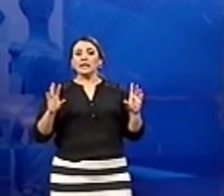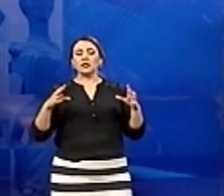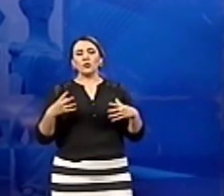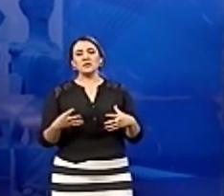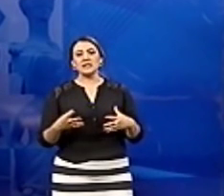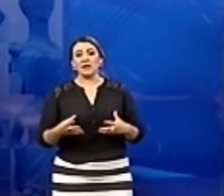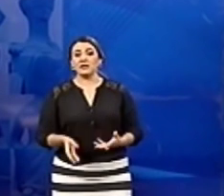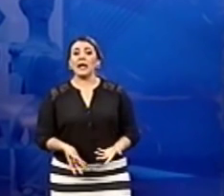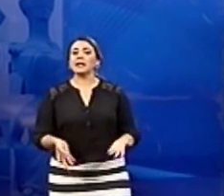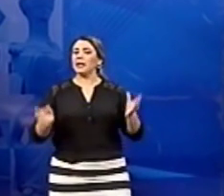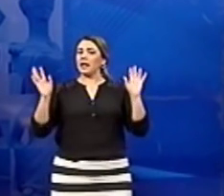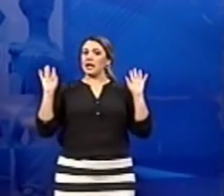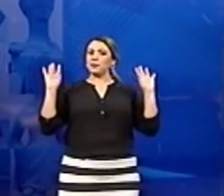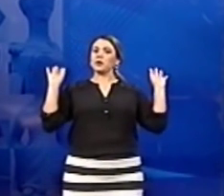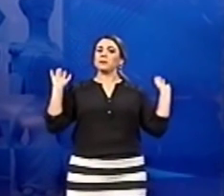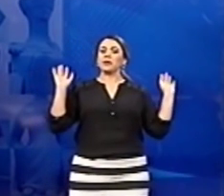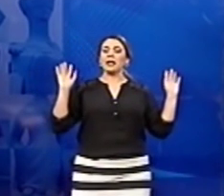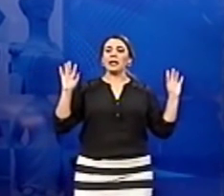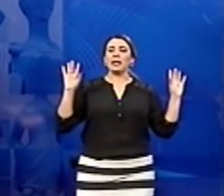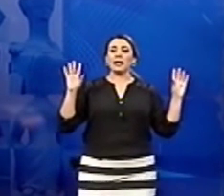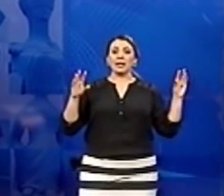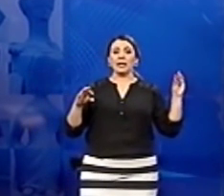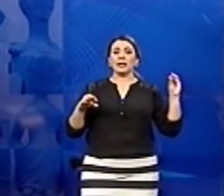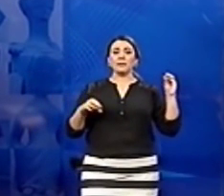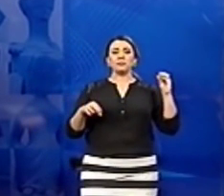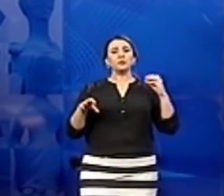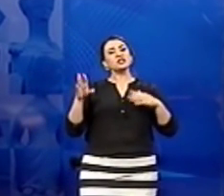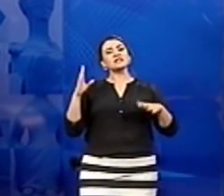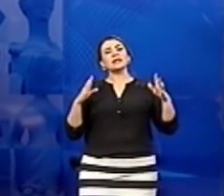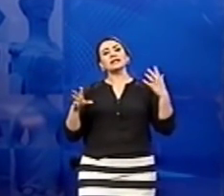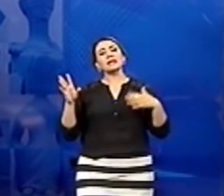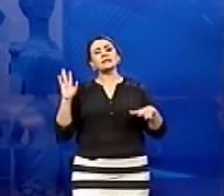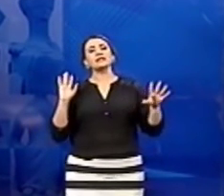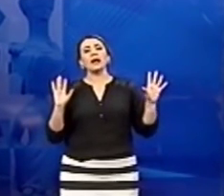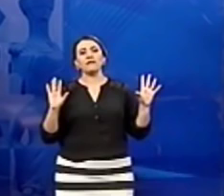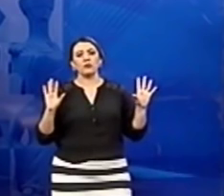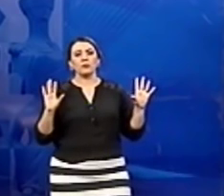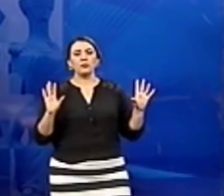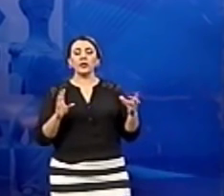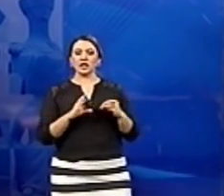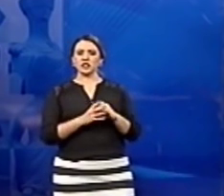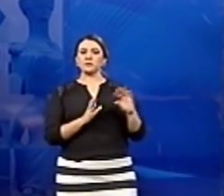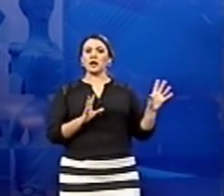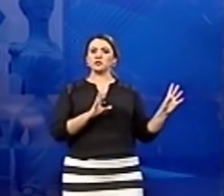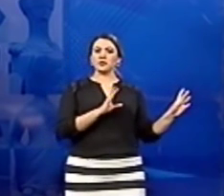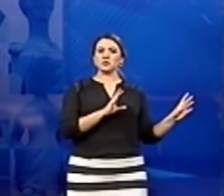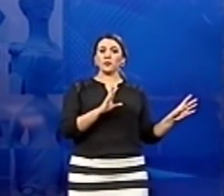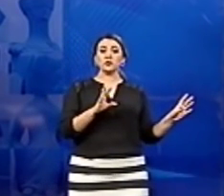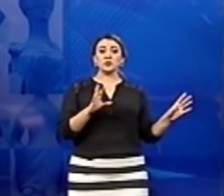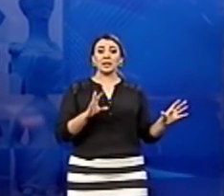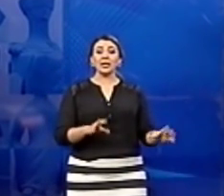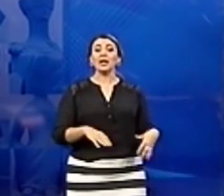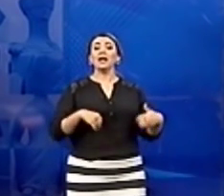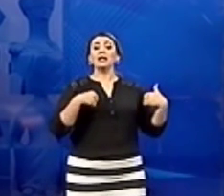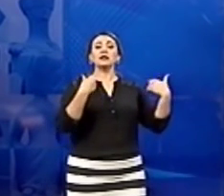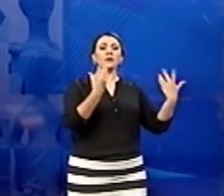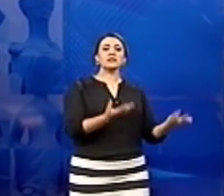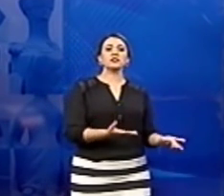Então, observem, aquela época podia ser até aceitável, porque a gente parte do pressuposto que não